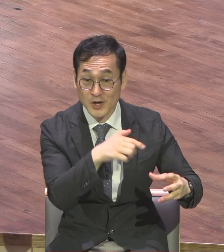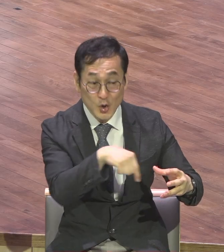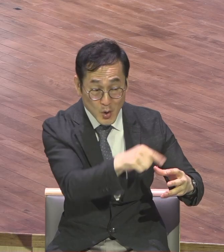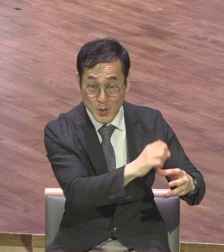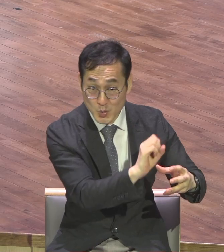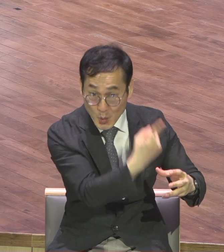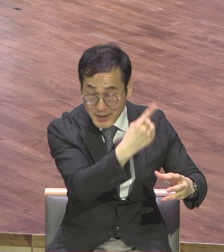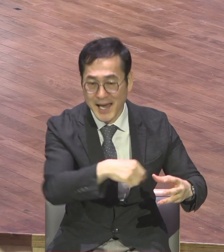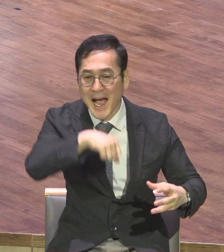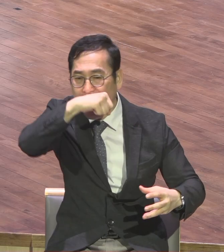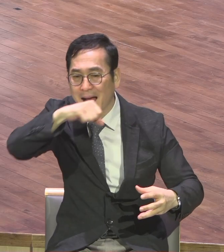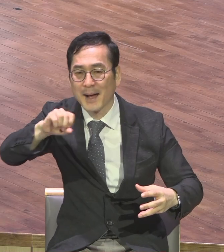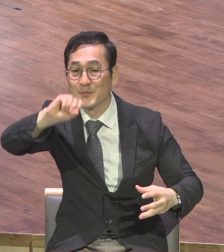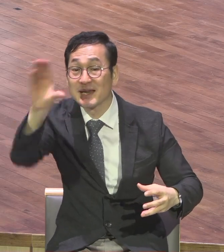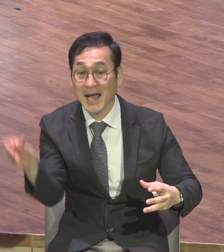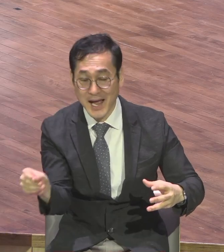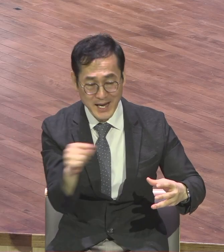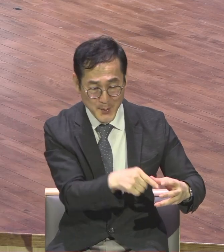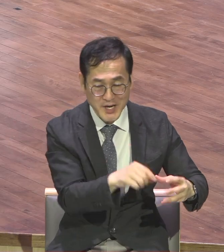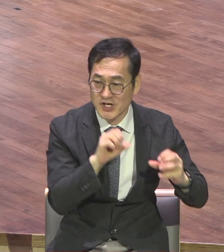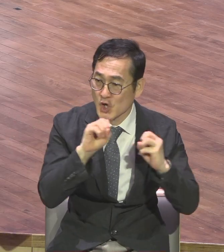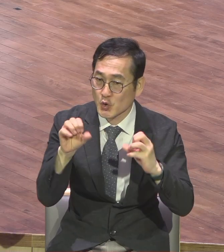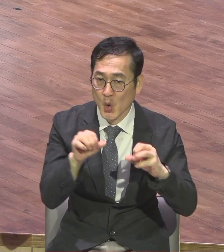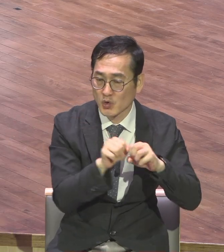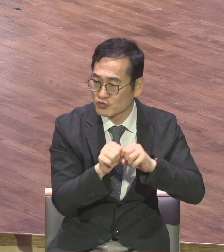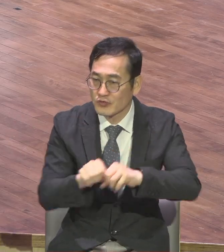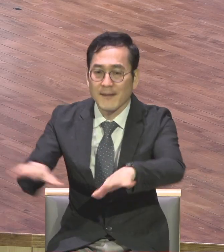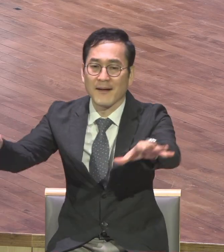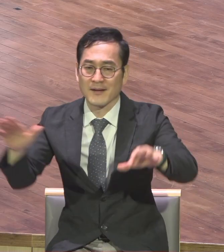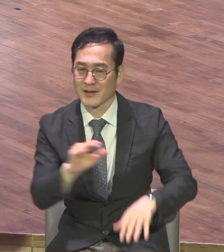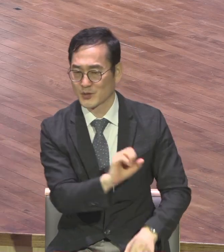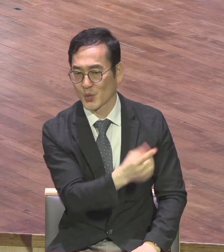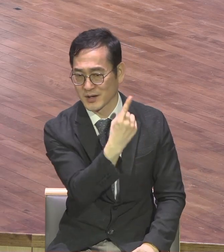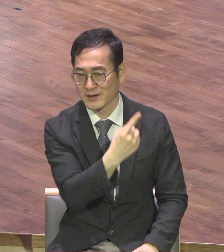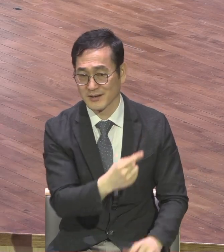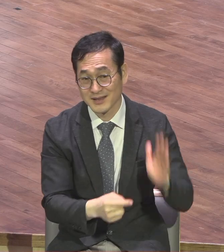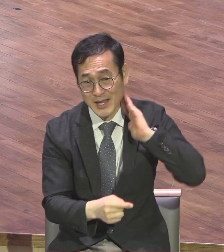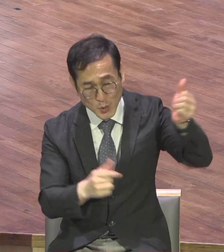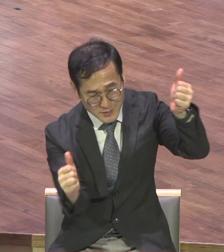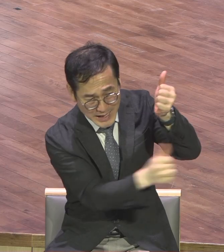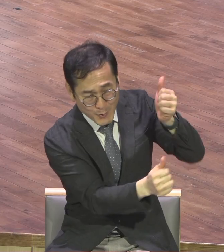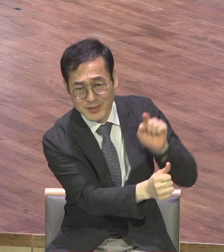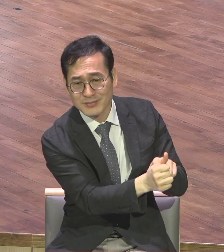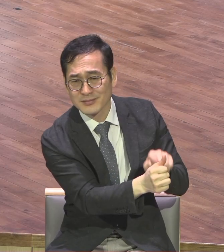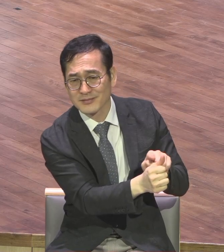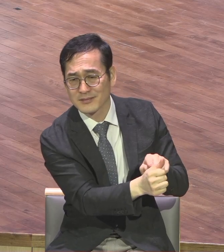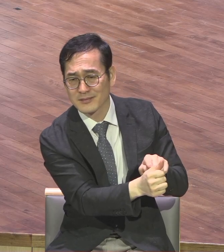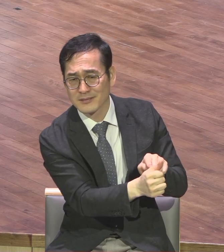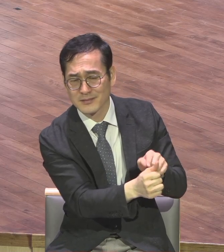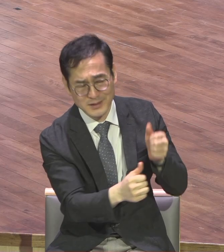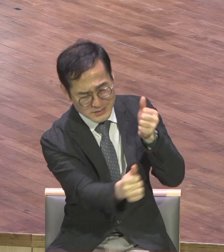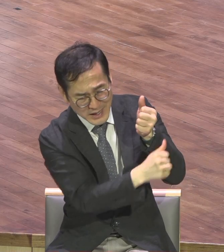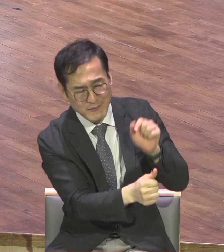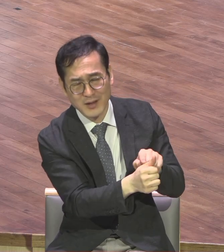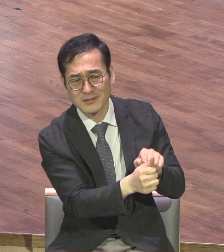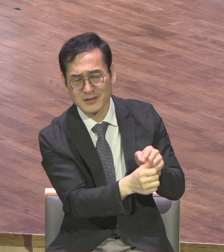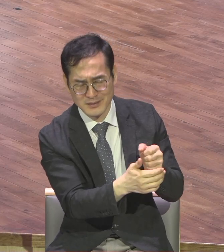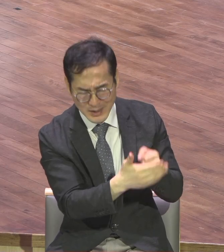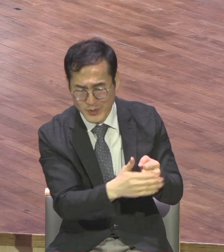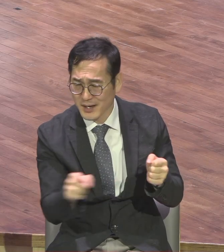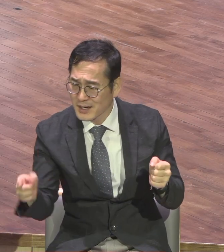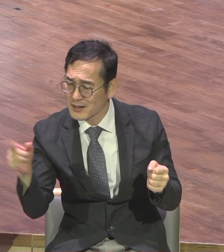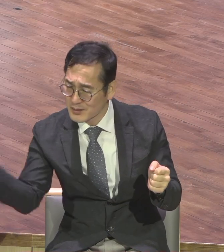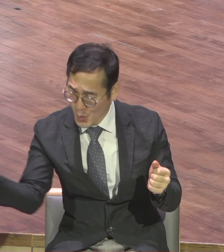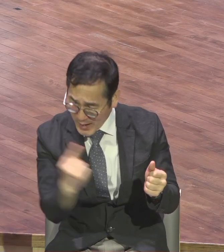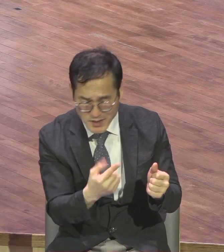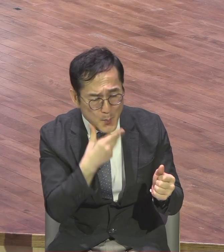선교문이 확 열리는, 장관이니까 능력이 있잖아요. 그렇게 확 열리는 역사가 일어났습니다. 마차에서, 그것도 마차